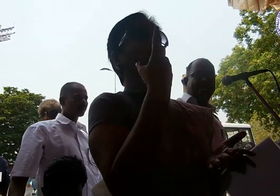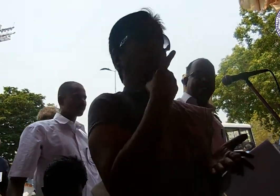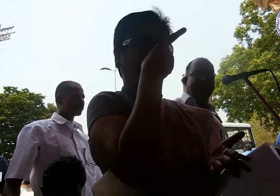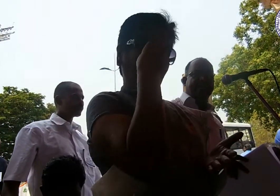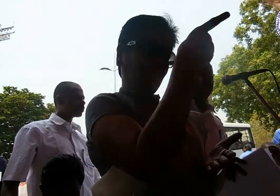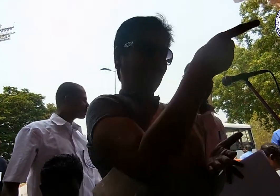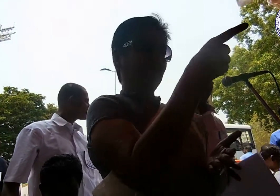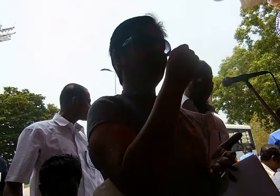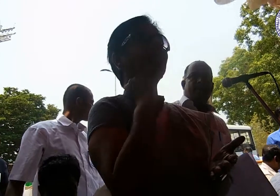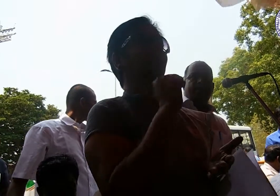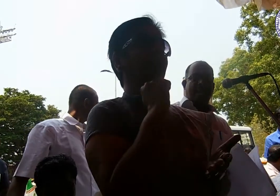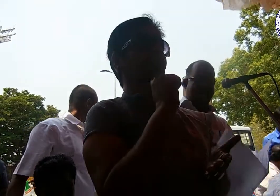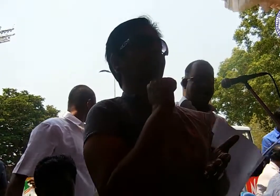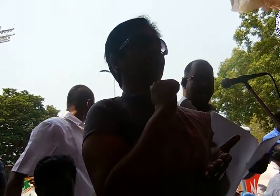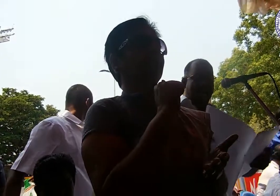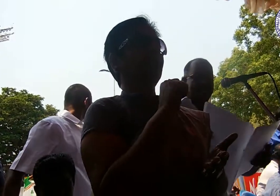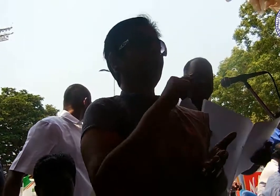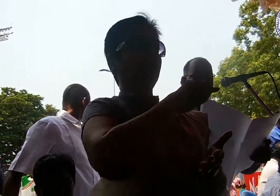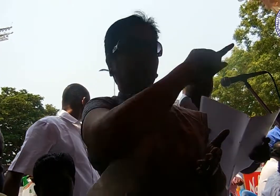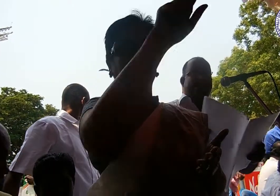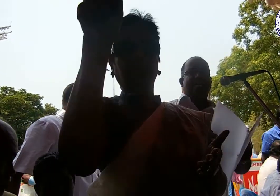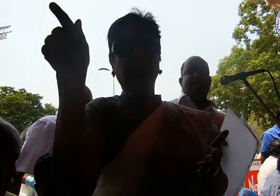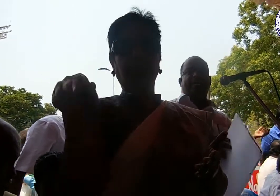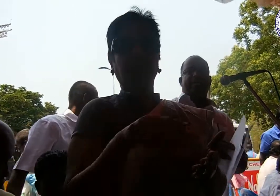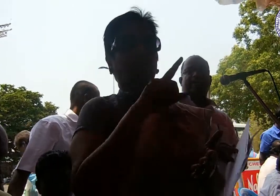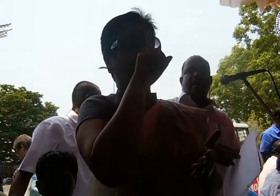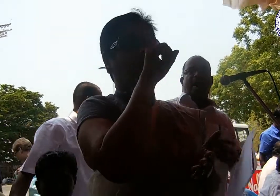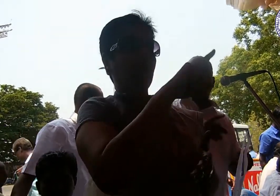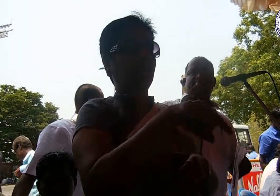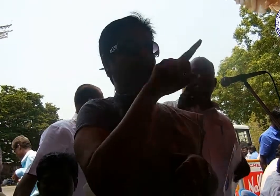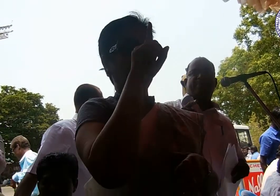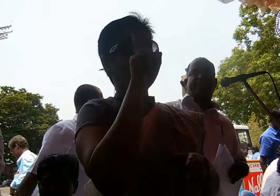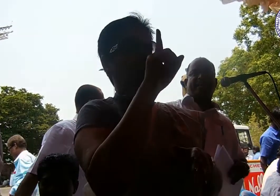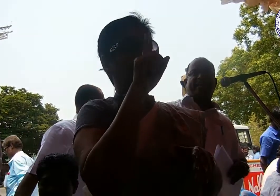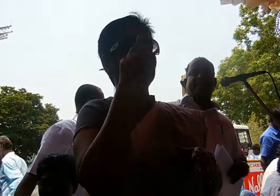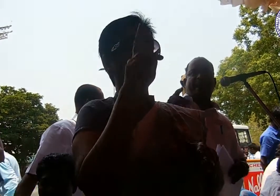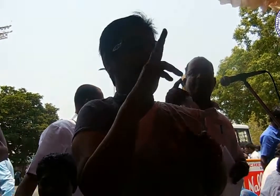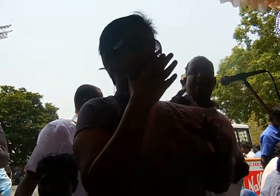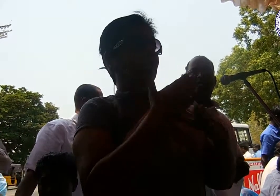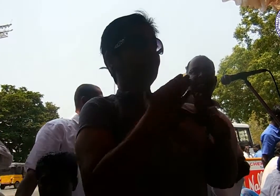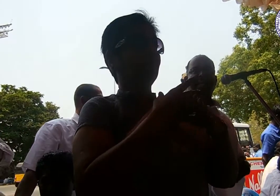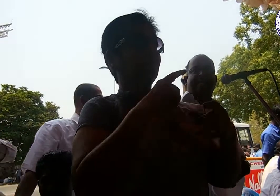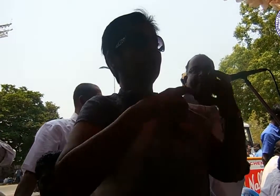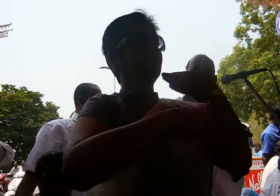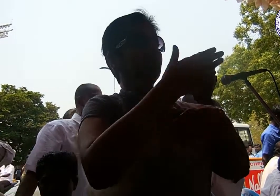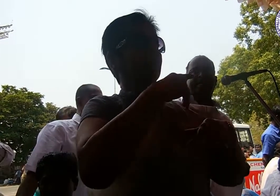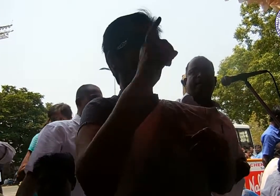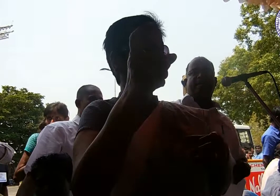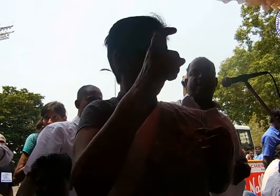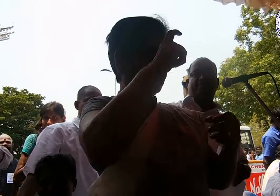நடக்குது நாங்க 1107 ஆசிரியர் பணி நிலங்கள் மாற்றுத்திறனாளிகளை கொண்டு